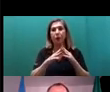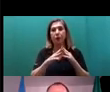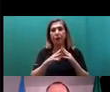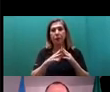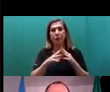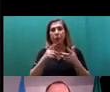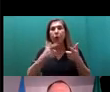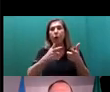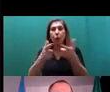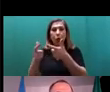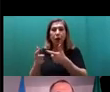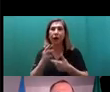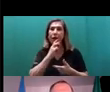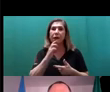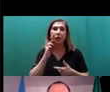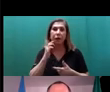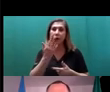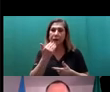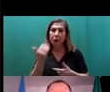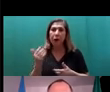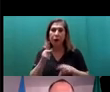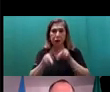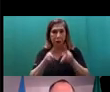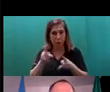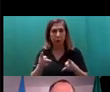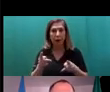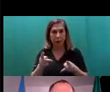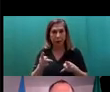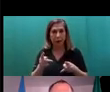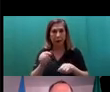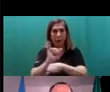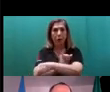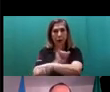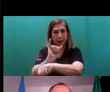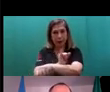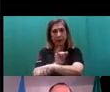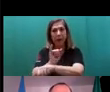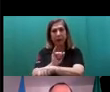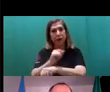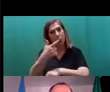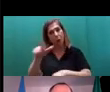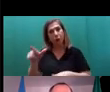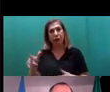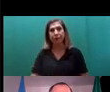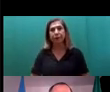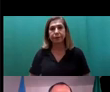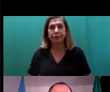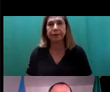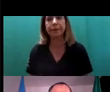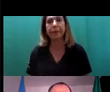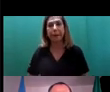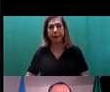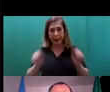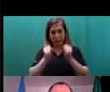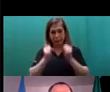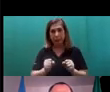comedores comunitários e outras estratégias, sim? E, por supuesto, gerar